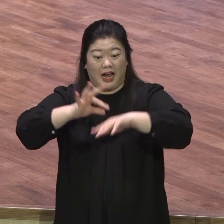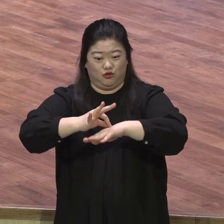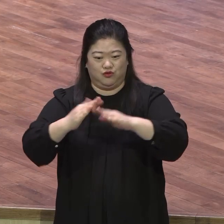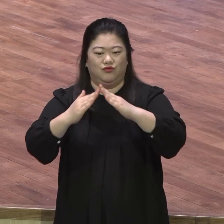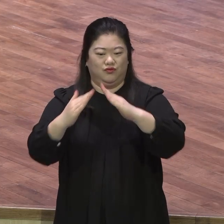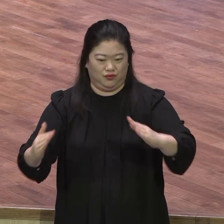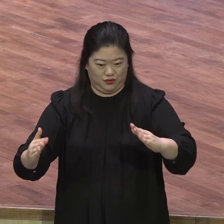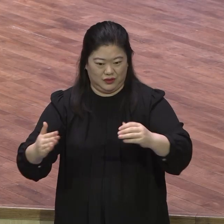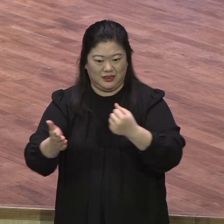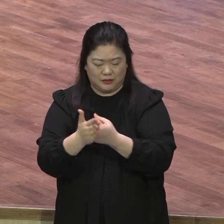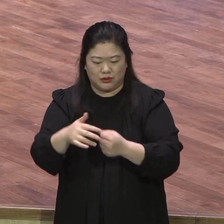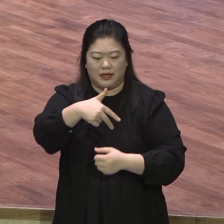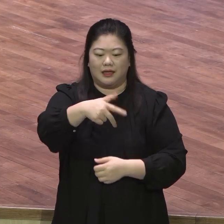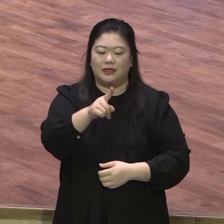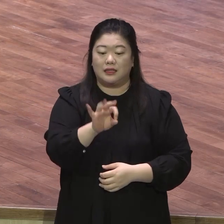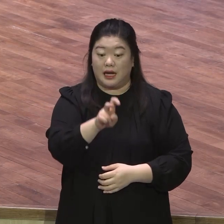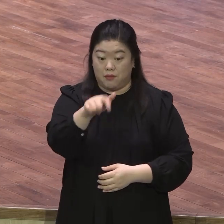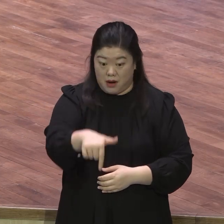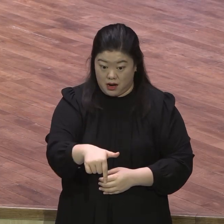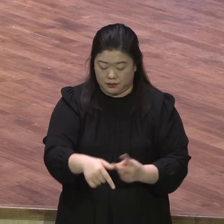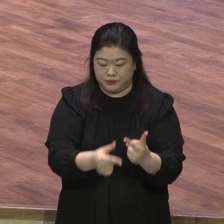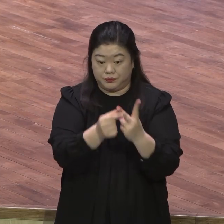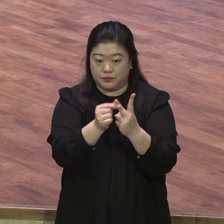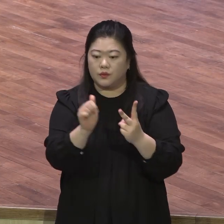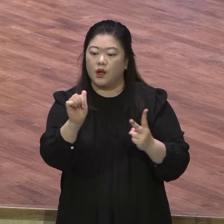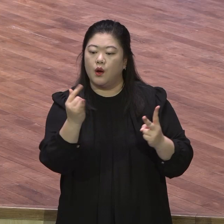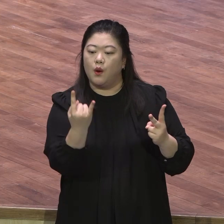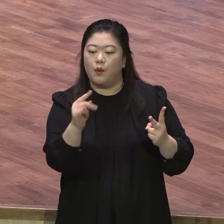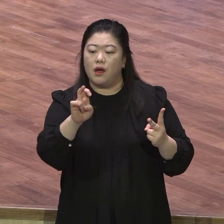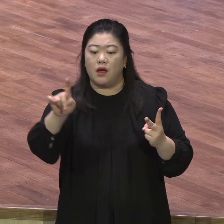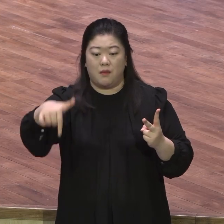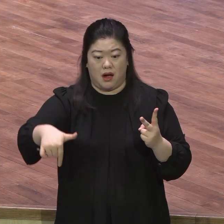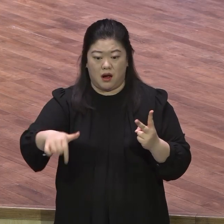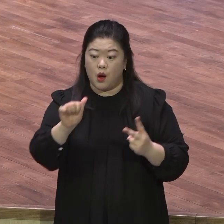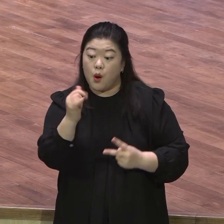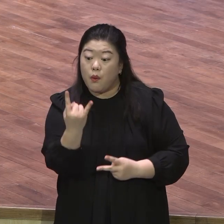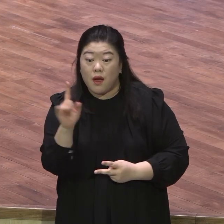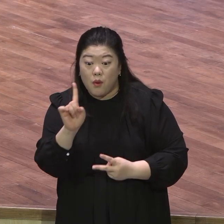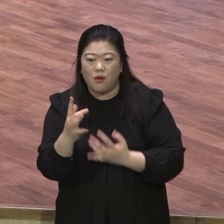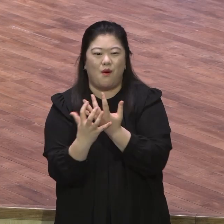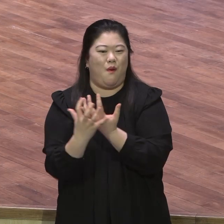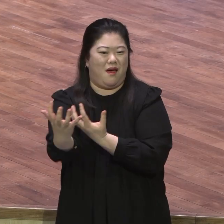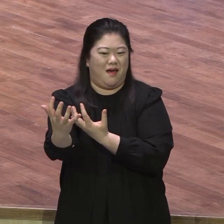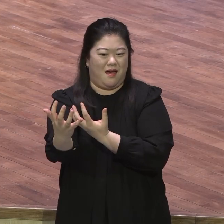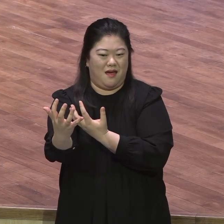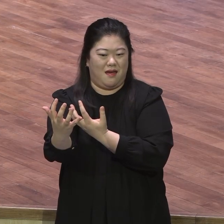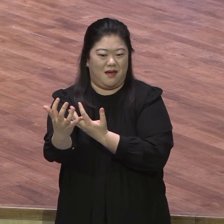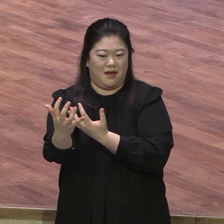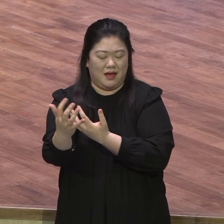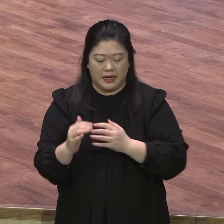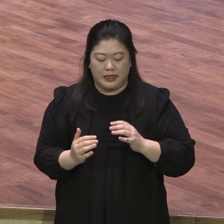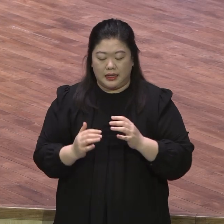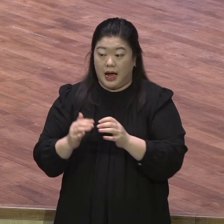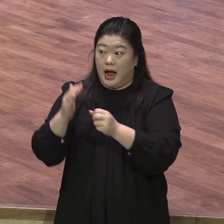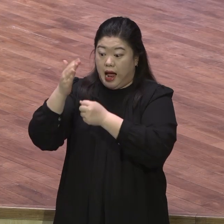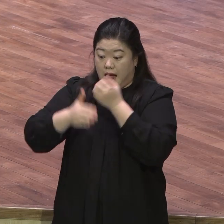만나는 곳. 성동안에 만나는 곳. 다시 말하면 하나님과 하나님의